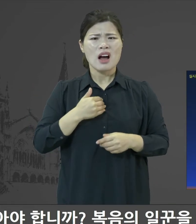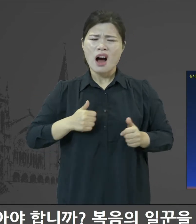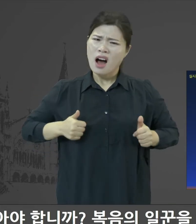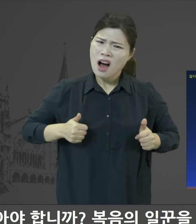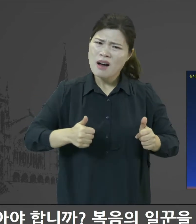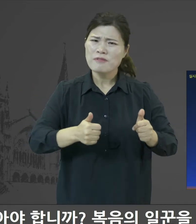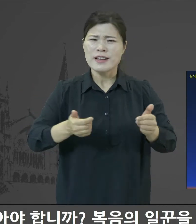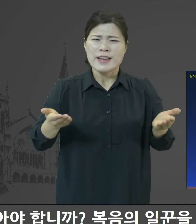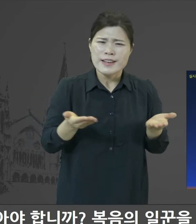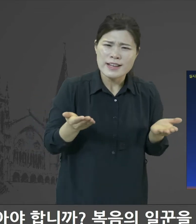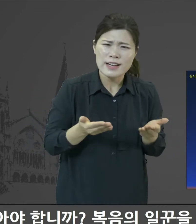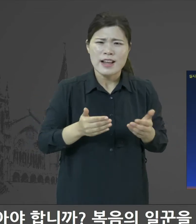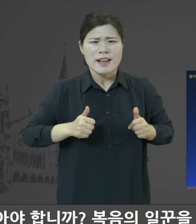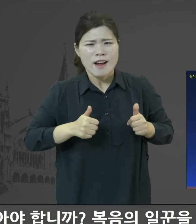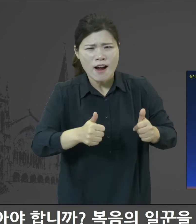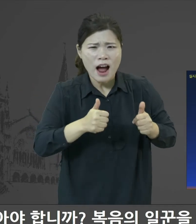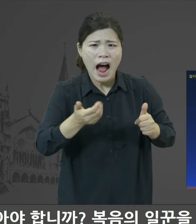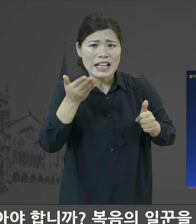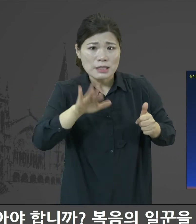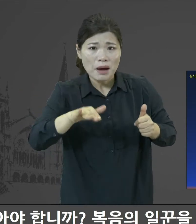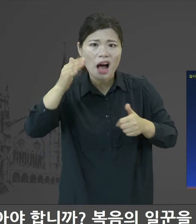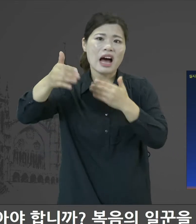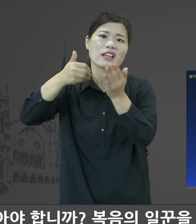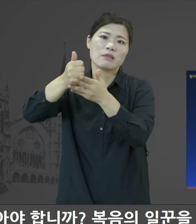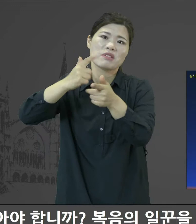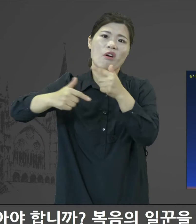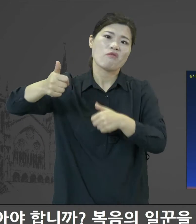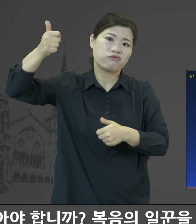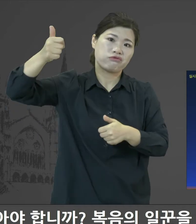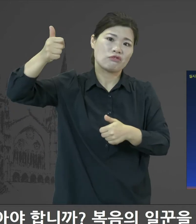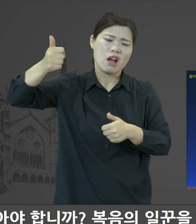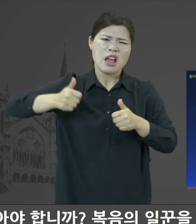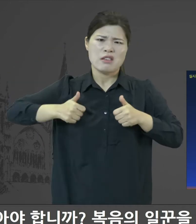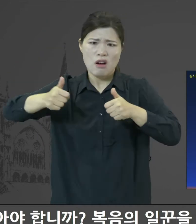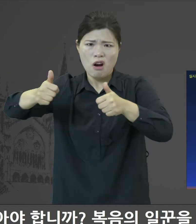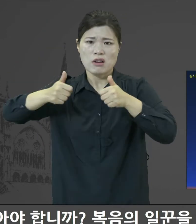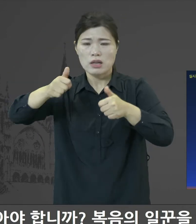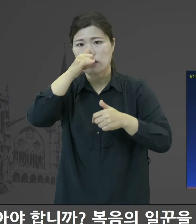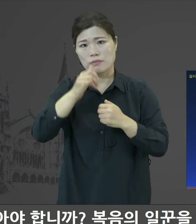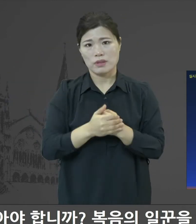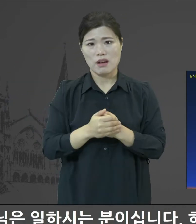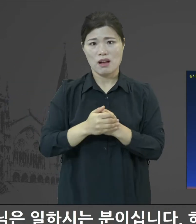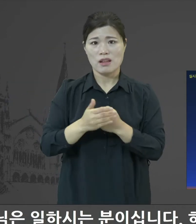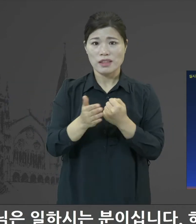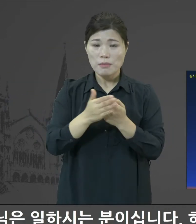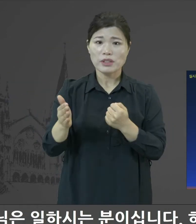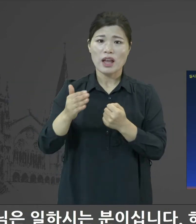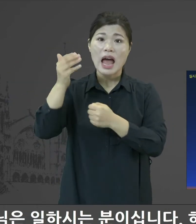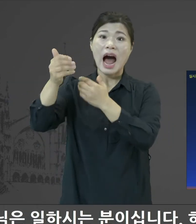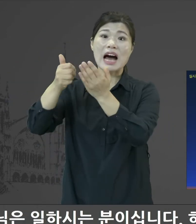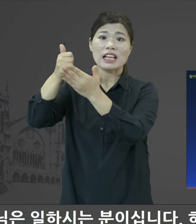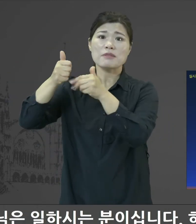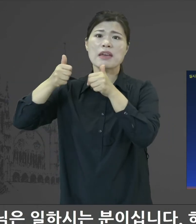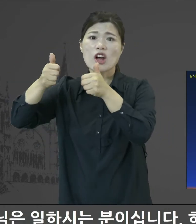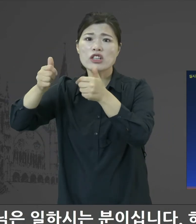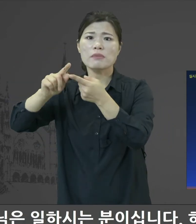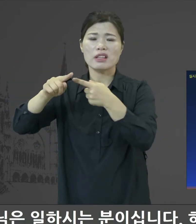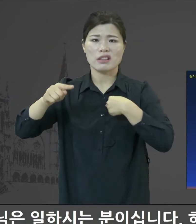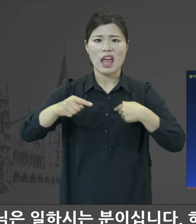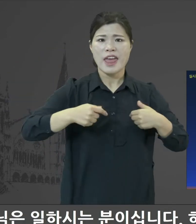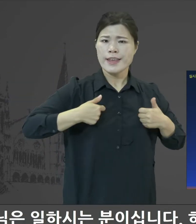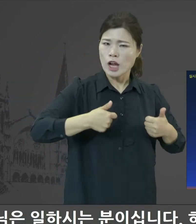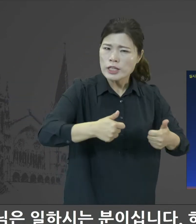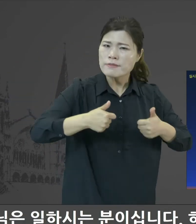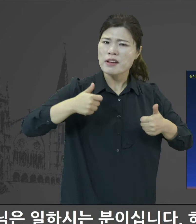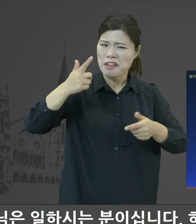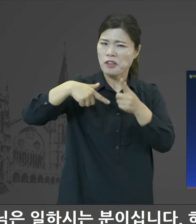일하는 것보다 하나님은 더 열심히 일하십니다. 그래서 나의 열심이 하나님의 열심을 앞서지 않도록 해야 되는 것이죠. 하나님의